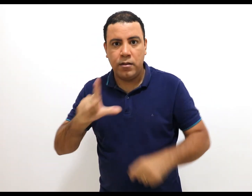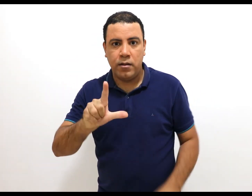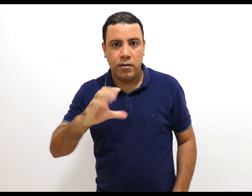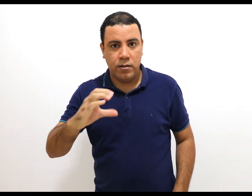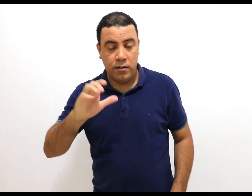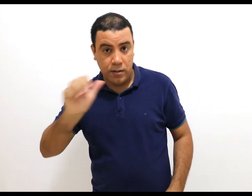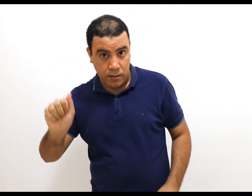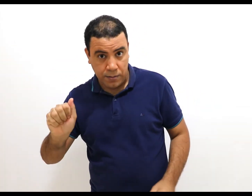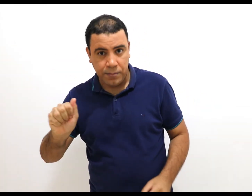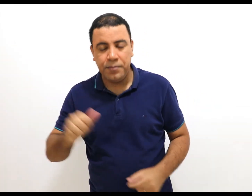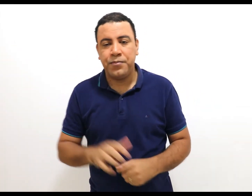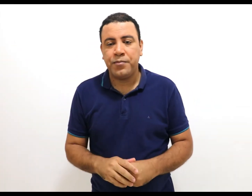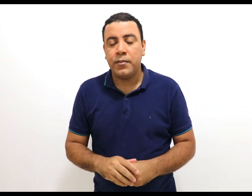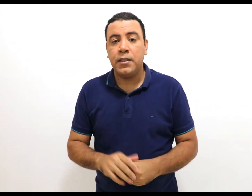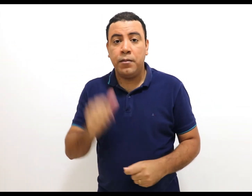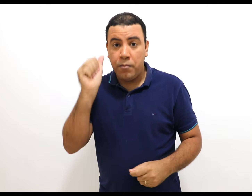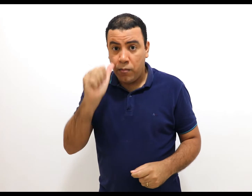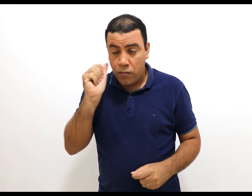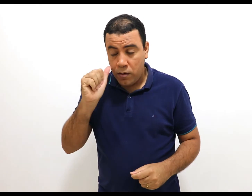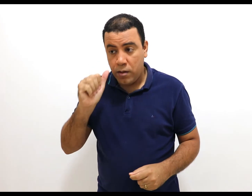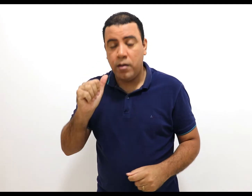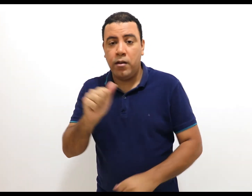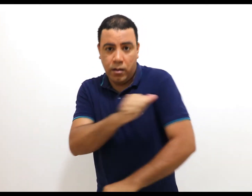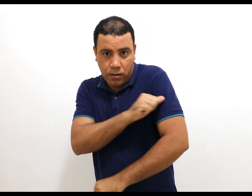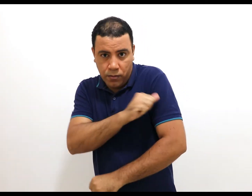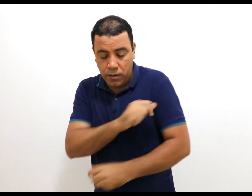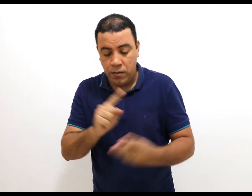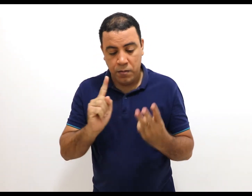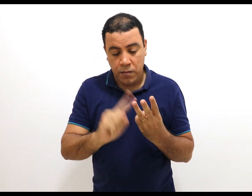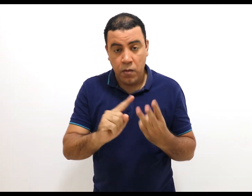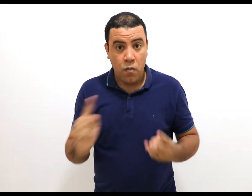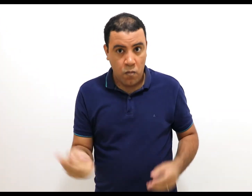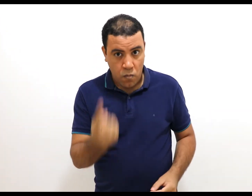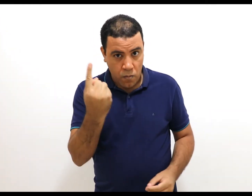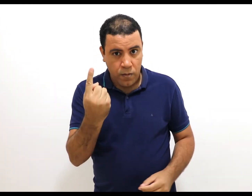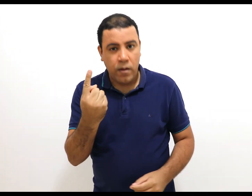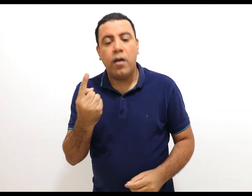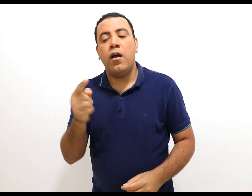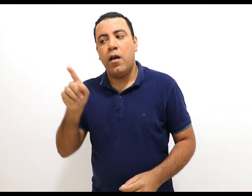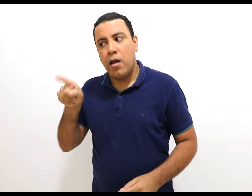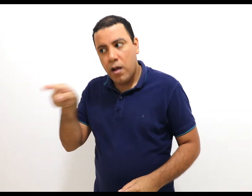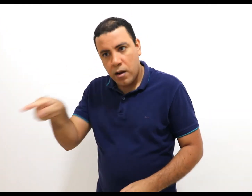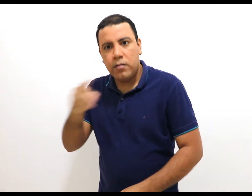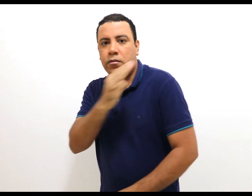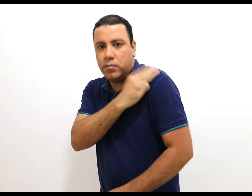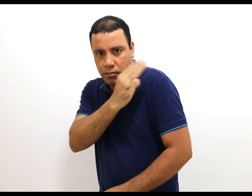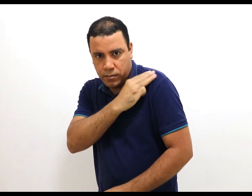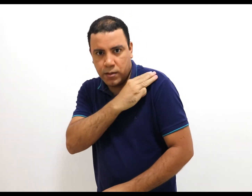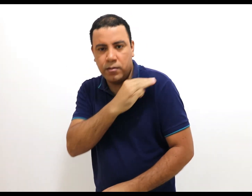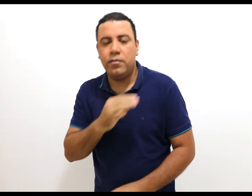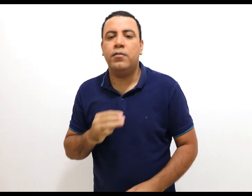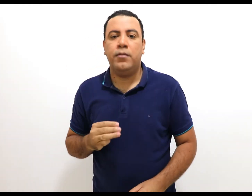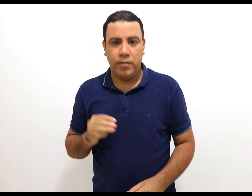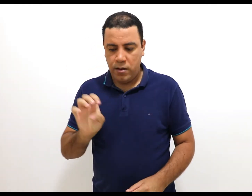também as respostas de uma aluna do ensino médio, EM, e uma do curso técnico em